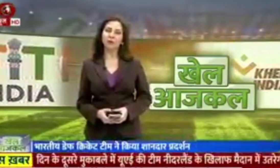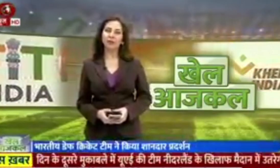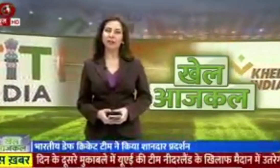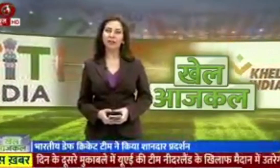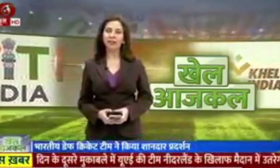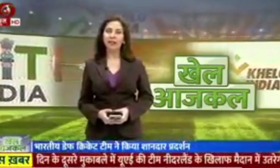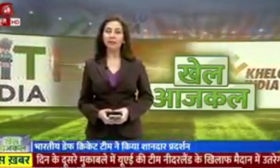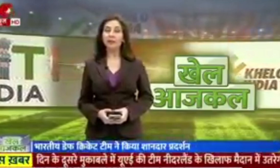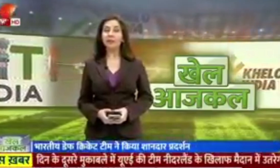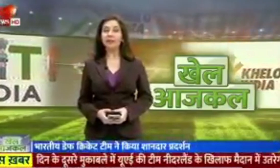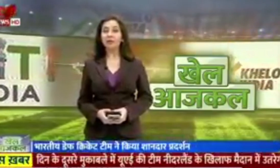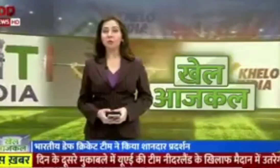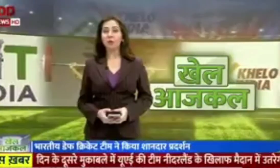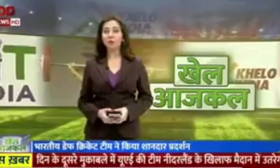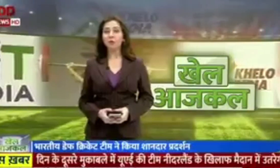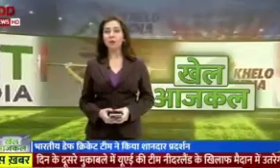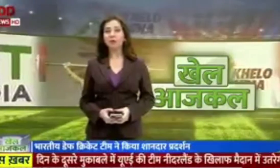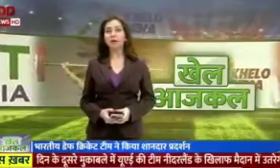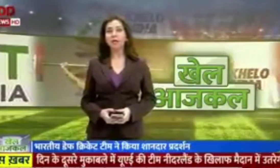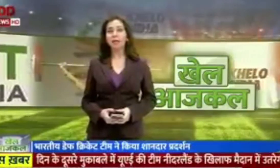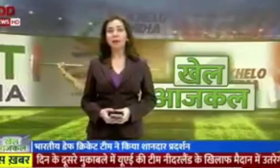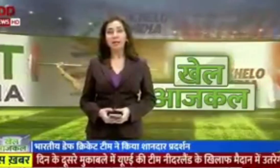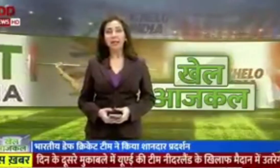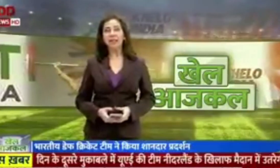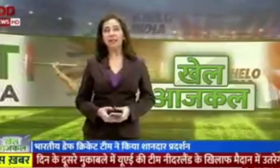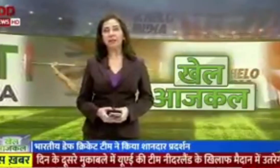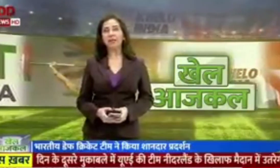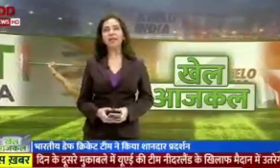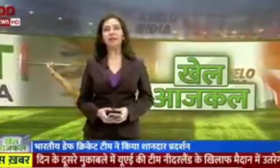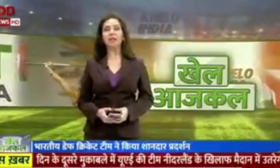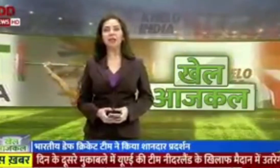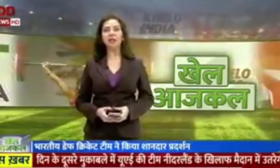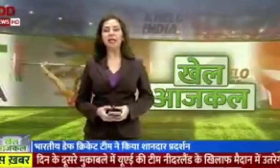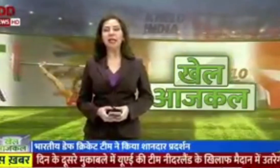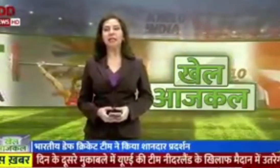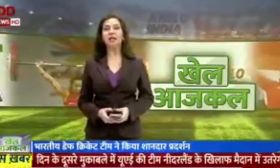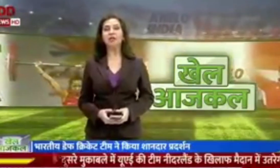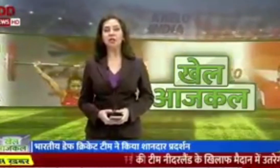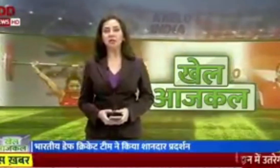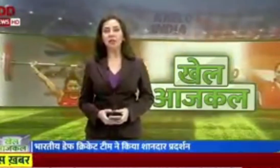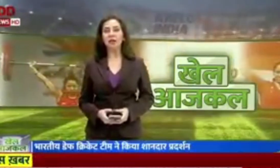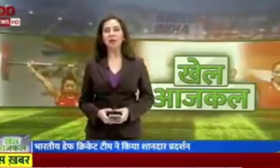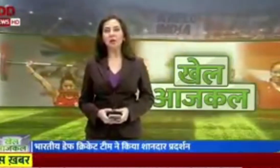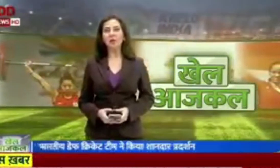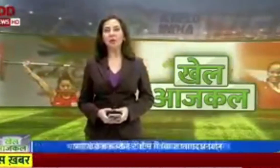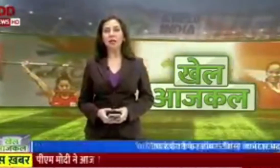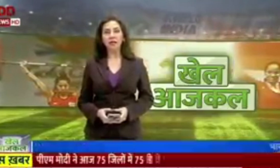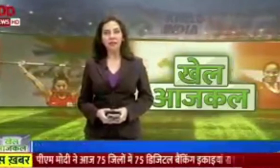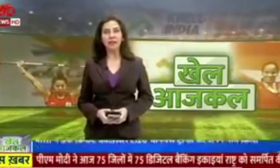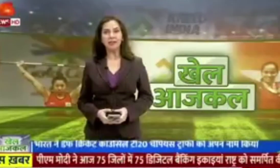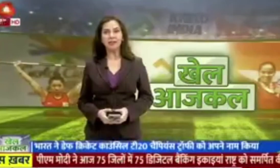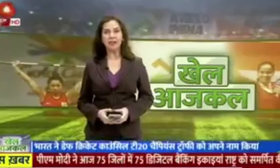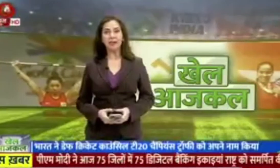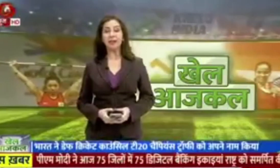भी नहीं थी। बीते 10 अक्टूबर को अजमान के मालिक स्टेडियम में टीम इंडिया ने दक्षिण अफ्रीका को 39 रन से हराकर